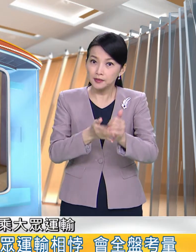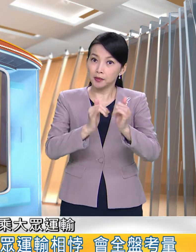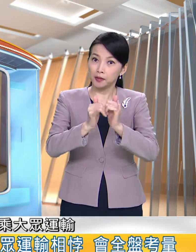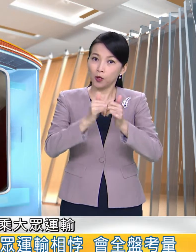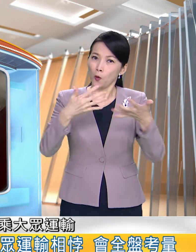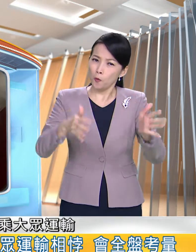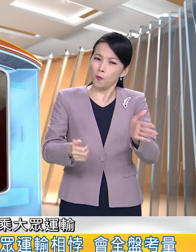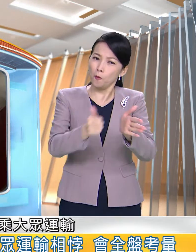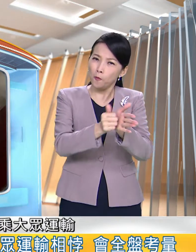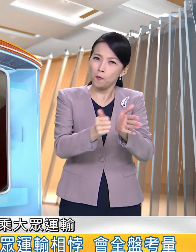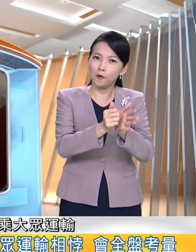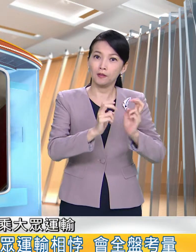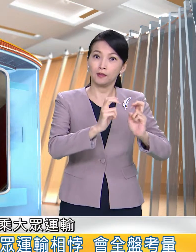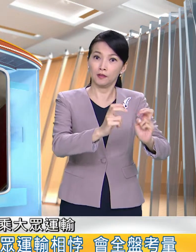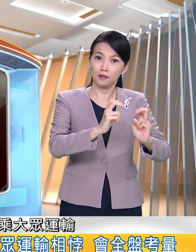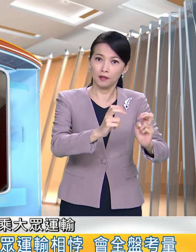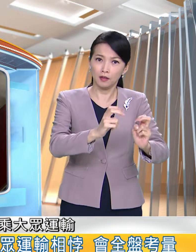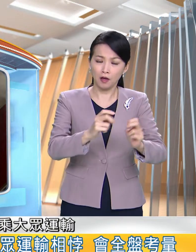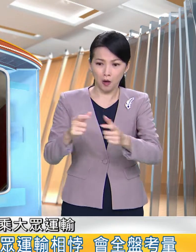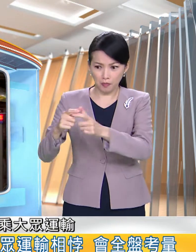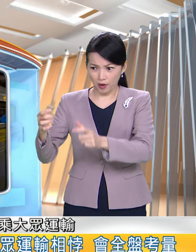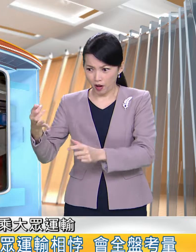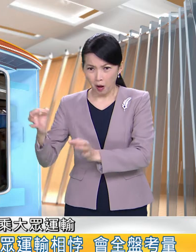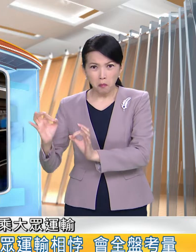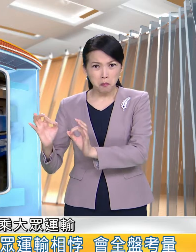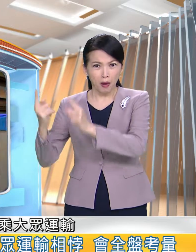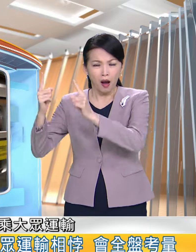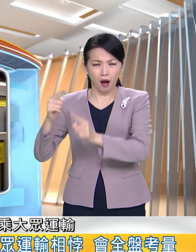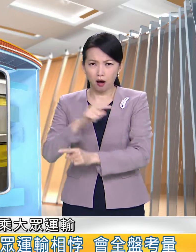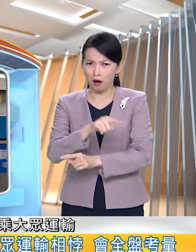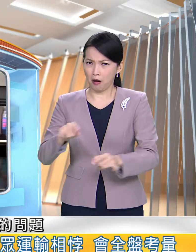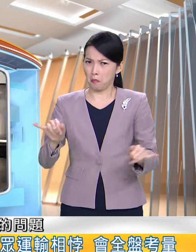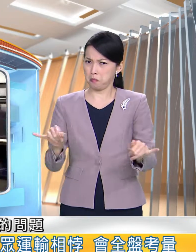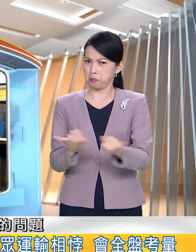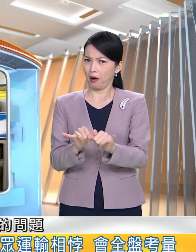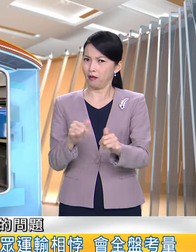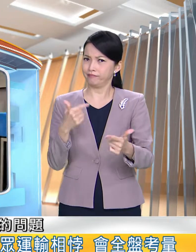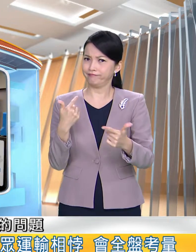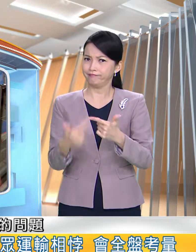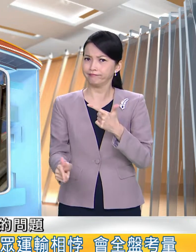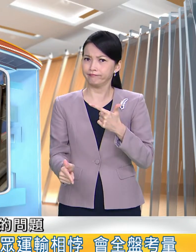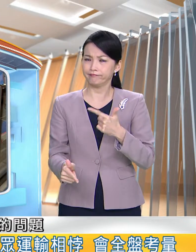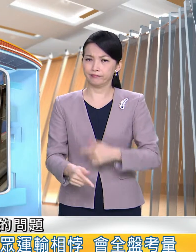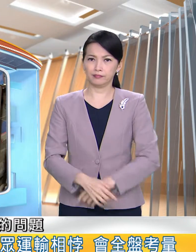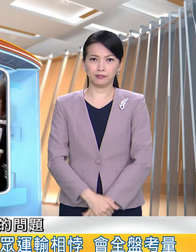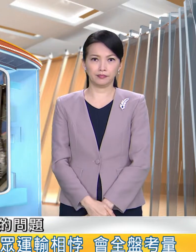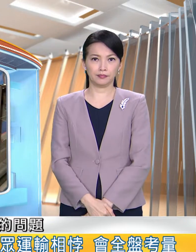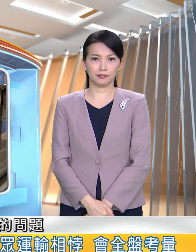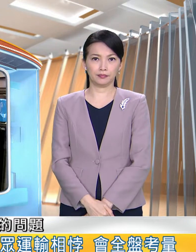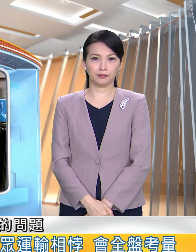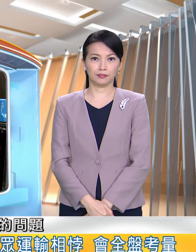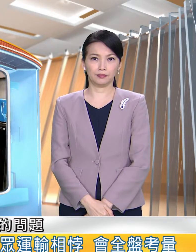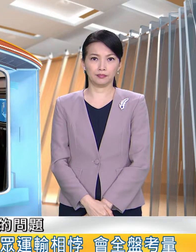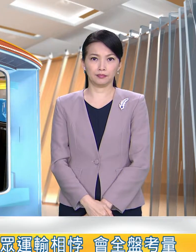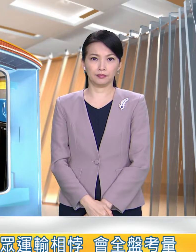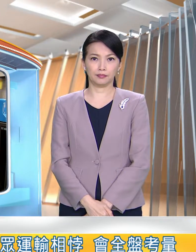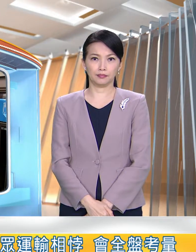众多搭乘大众运输，涨价会有背道而驰的问题。